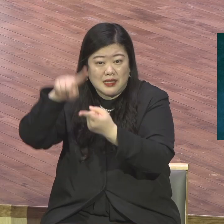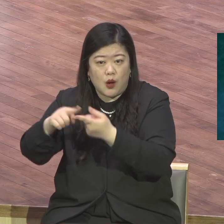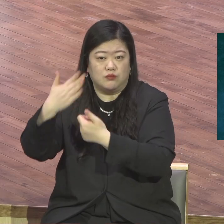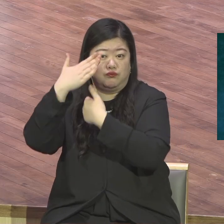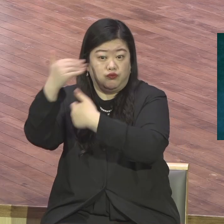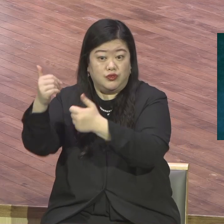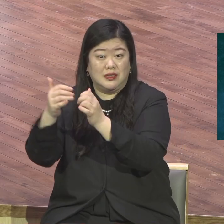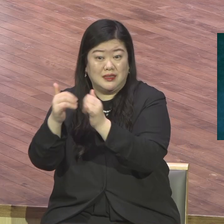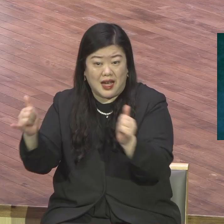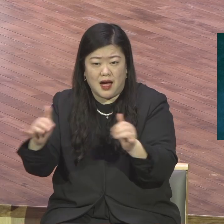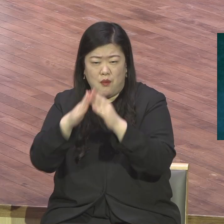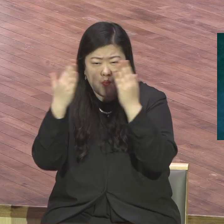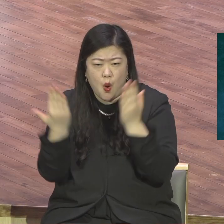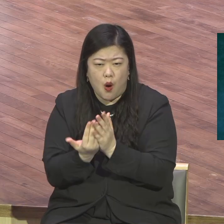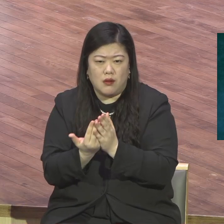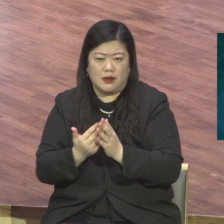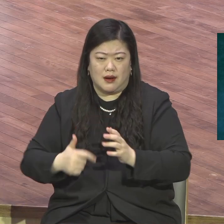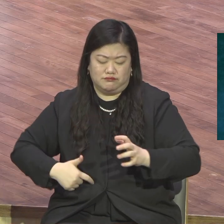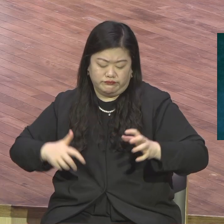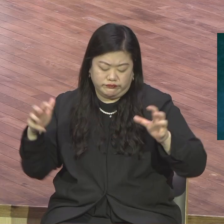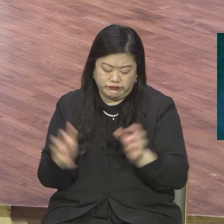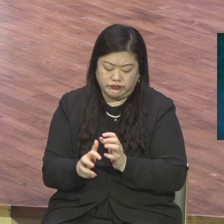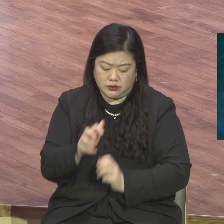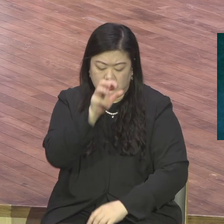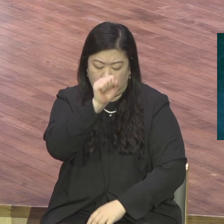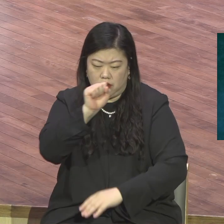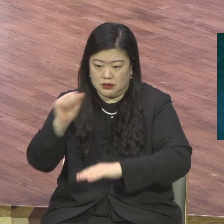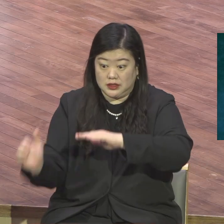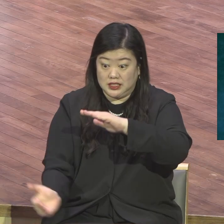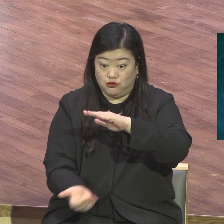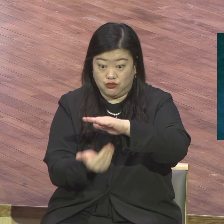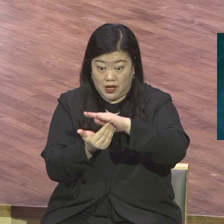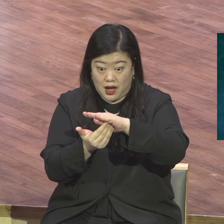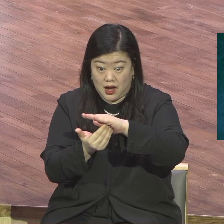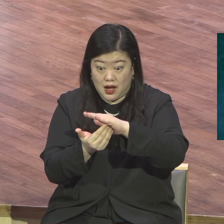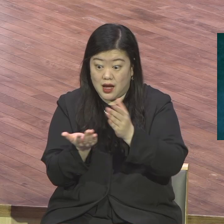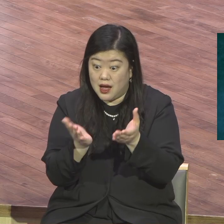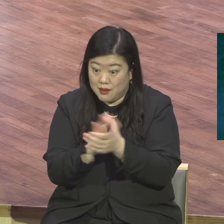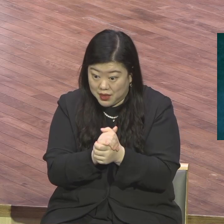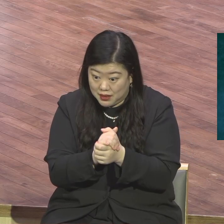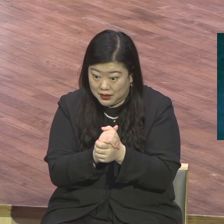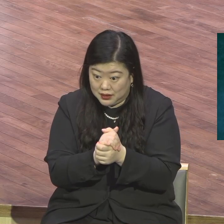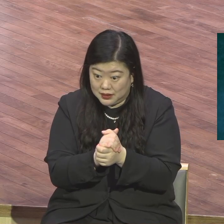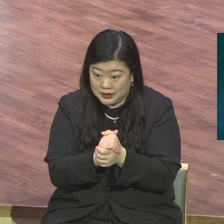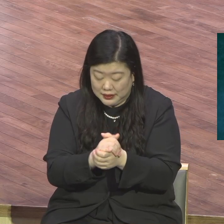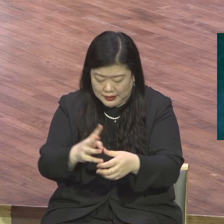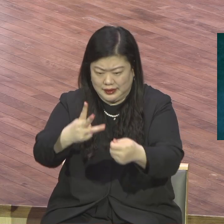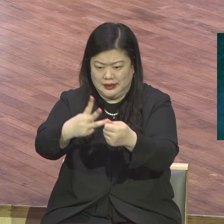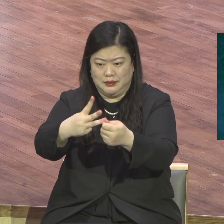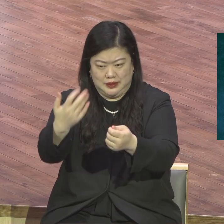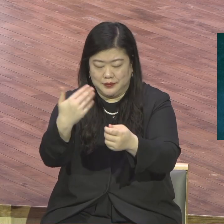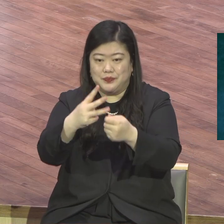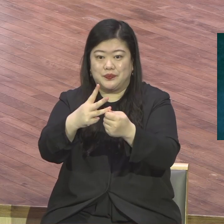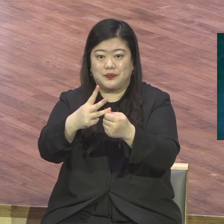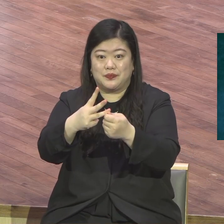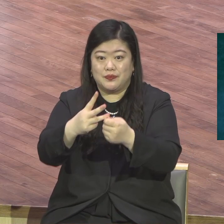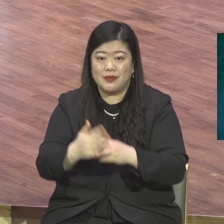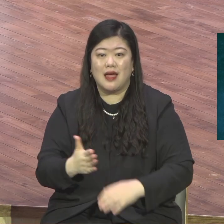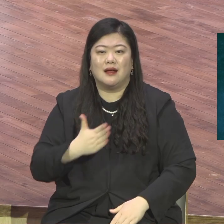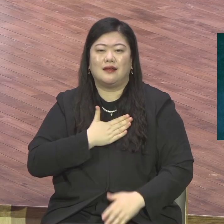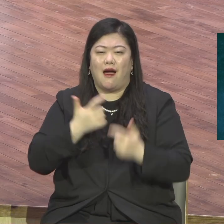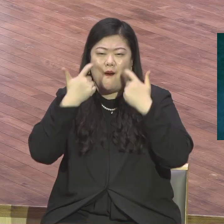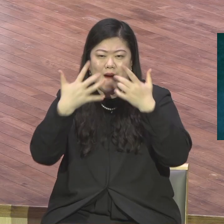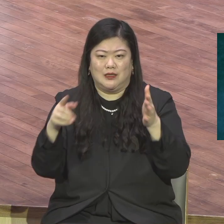부르심을 입은 자들에게는 모든 것이 합력하여 선을 이루느니라. 자, 38절 봅니다.